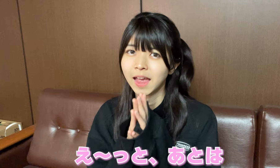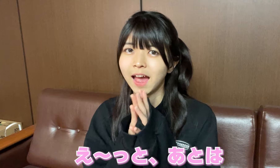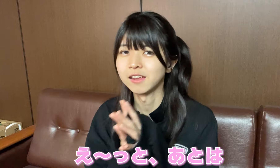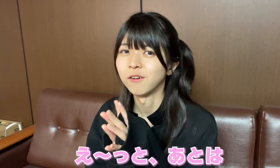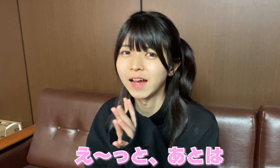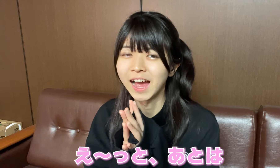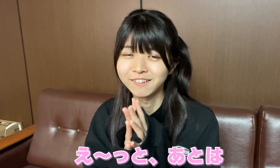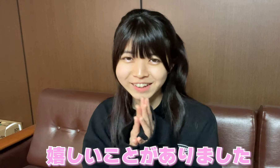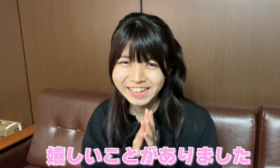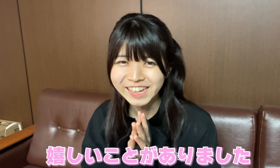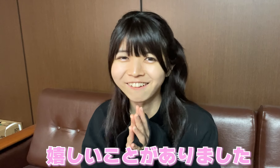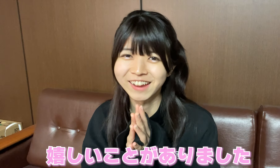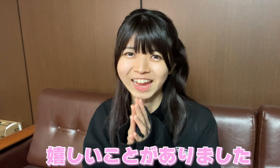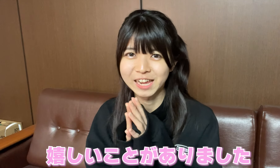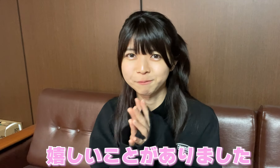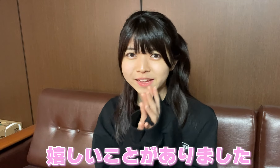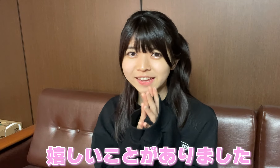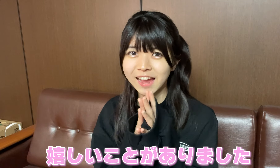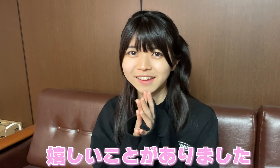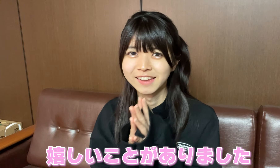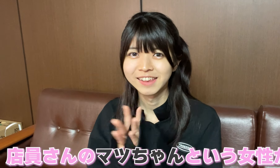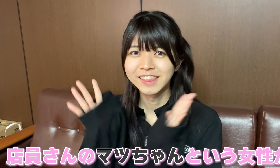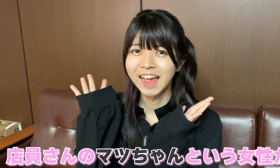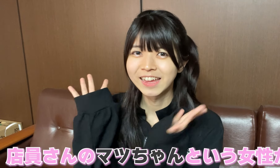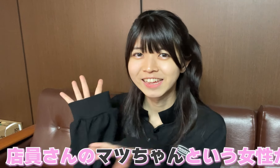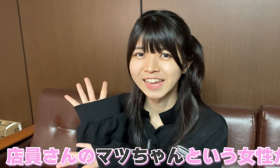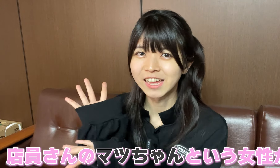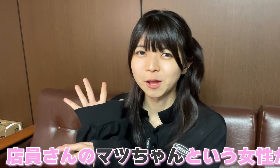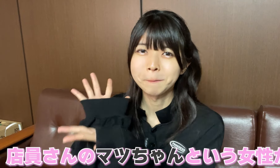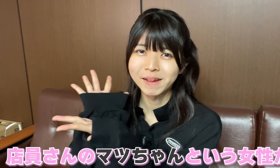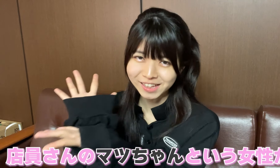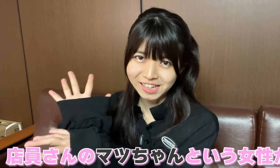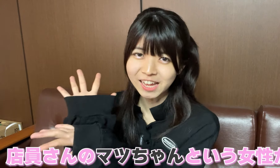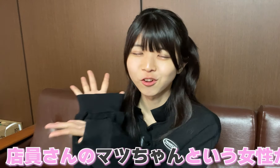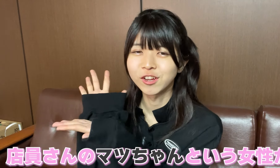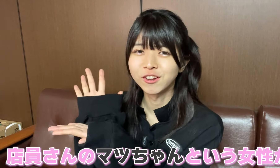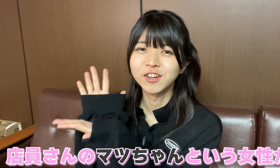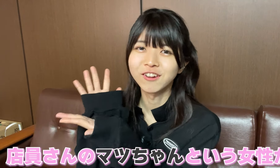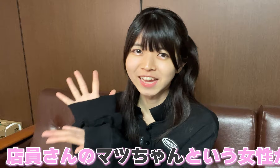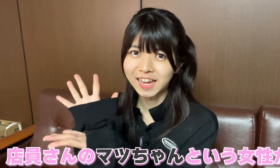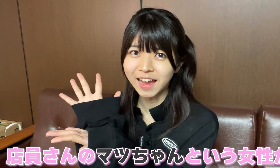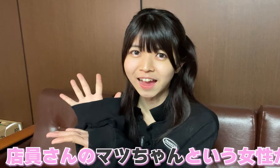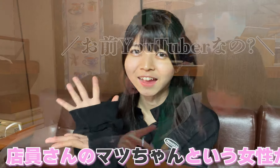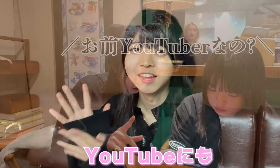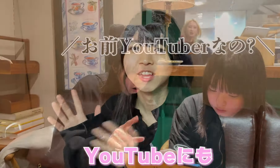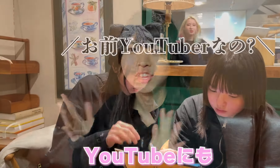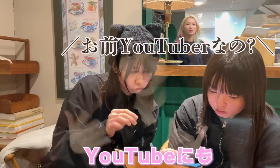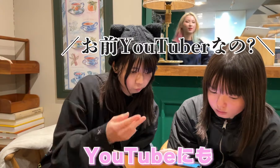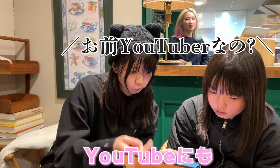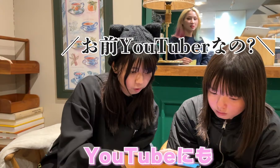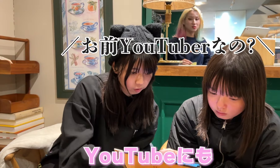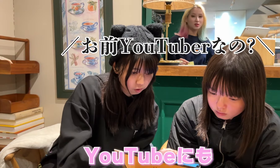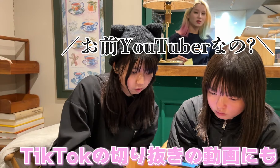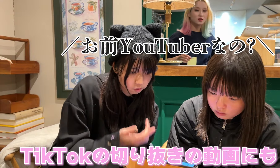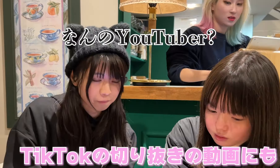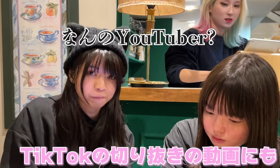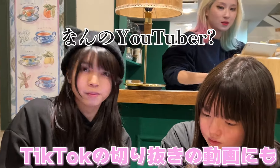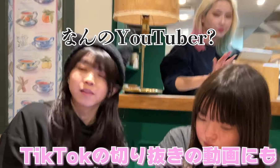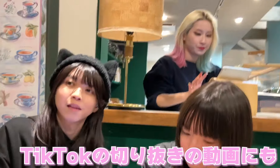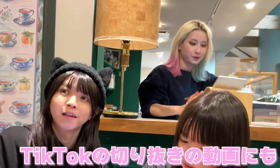あとは嬉しいことがありました。店員さんのまっちゃんという女性が YouTube にも TikTok の切り